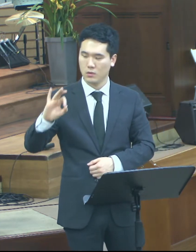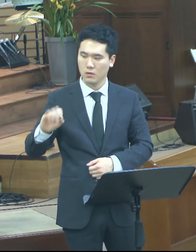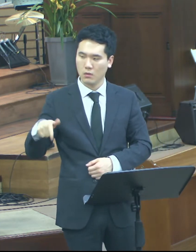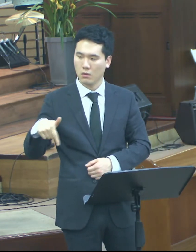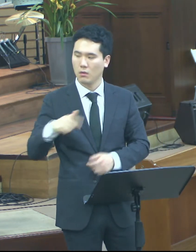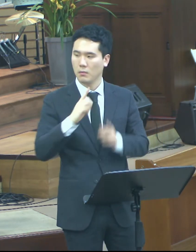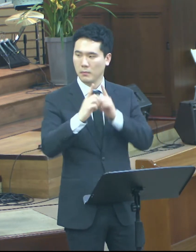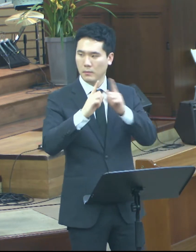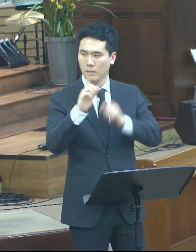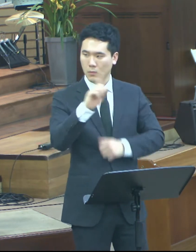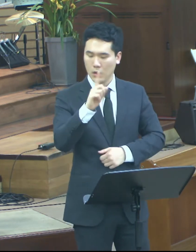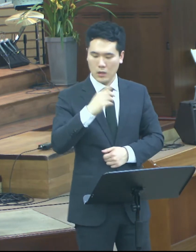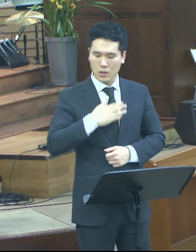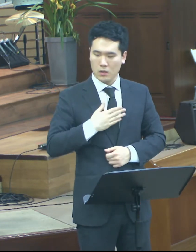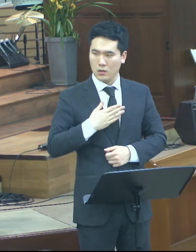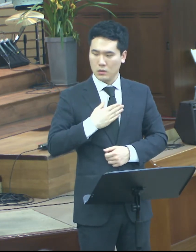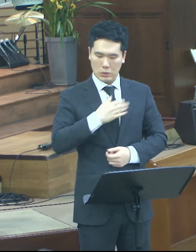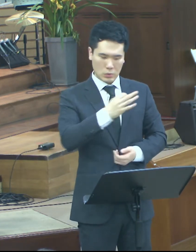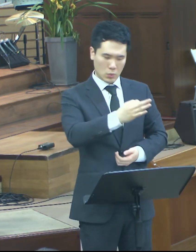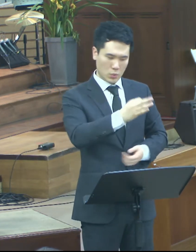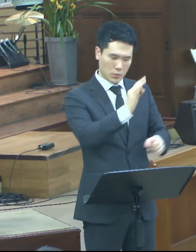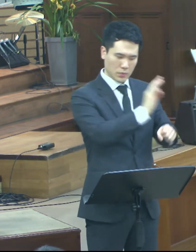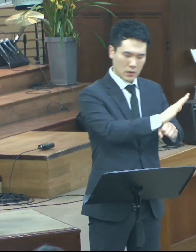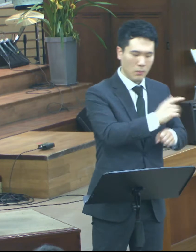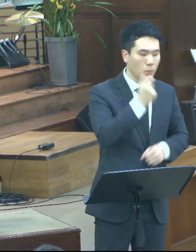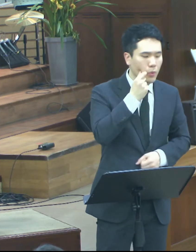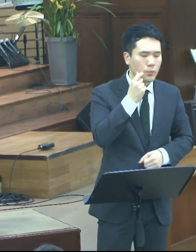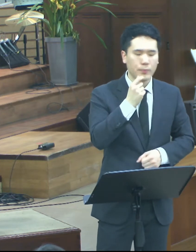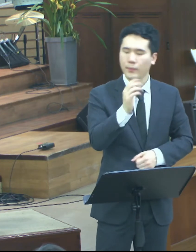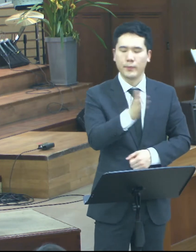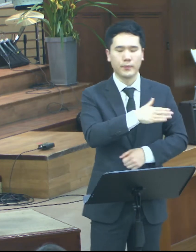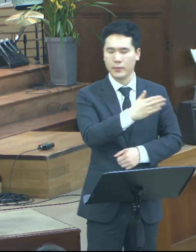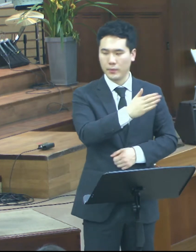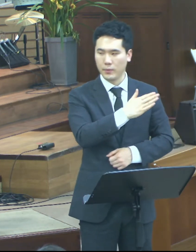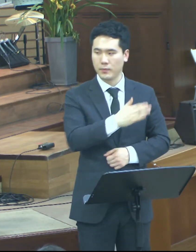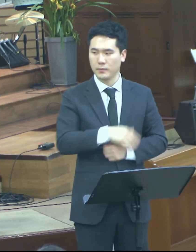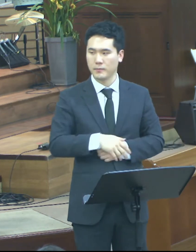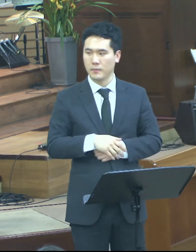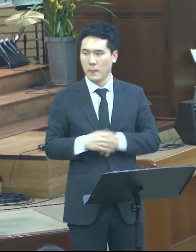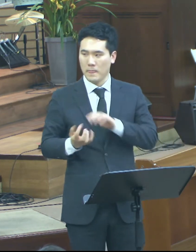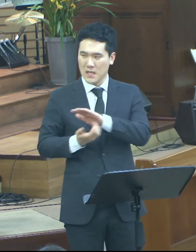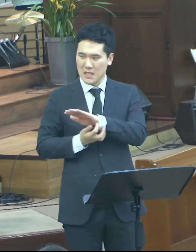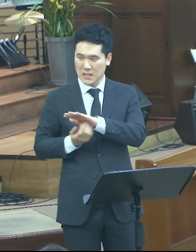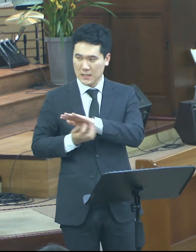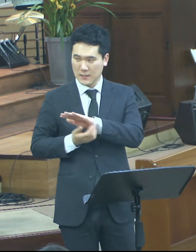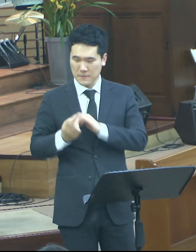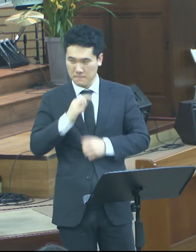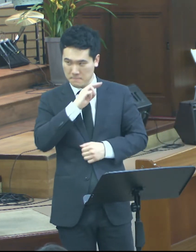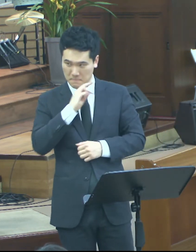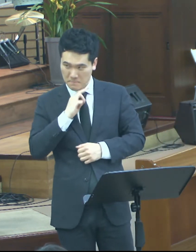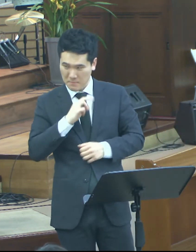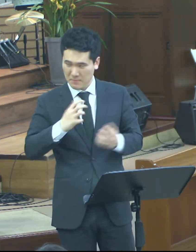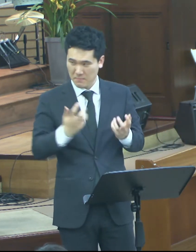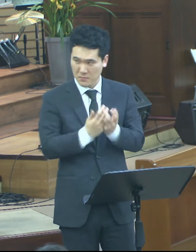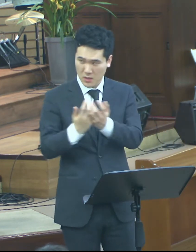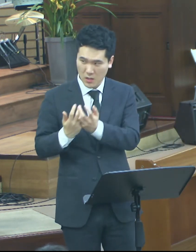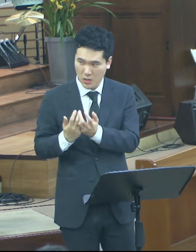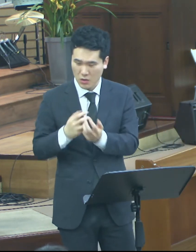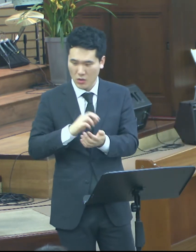사지 못할 것은 없다는 것을 보았다. 업무와 위선과 아첨이 가득하고 수를 헤아릴 수 없을 정도의 야비한 일이